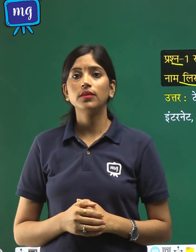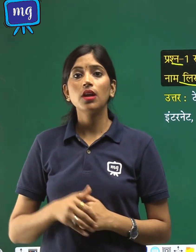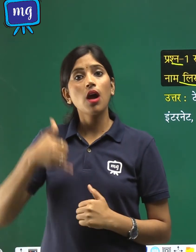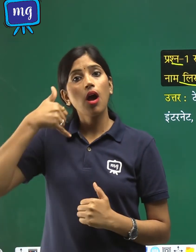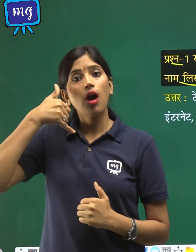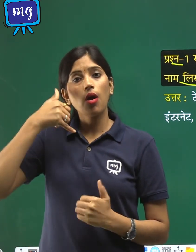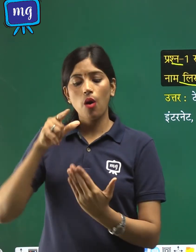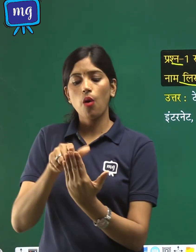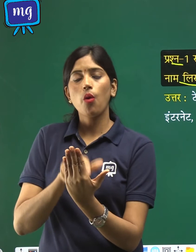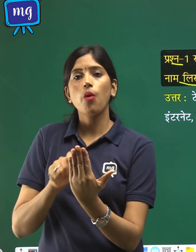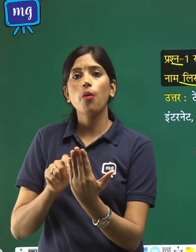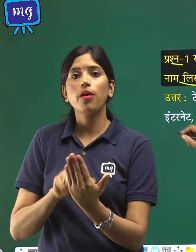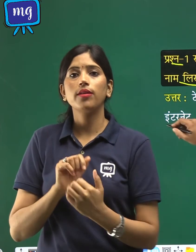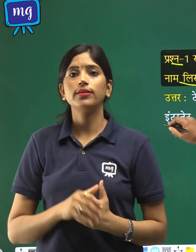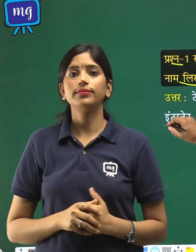मोबाइल,